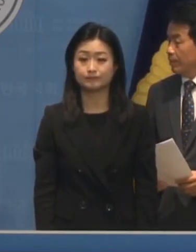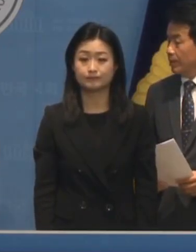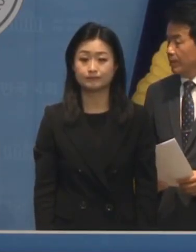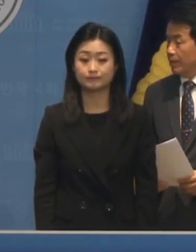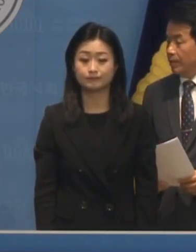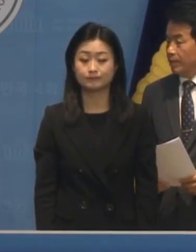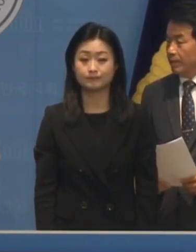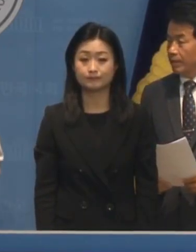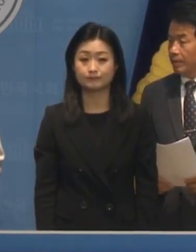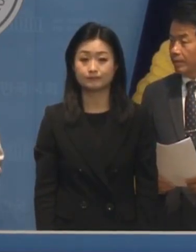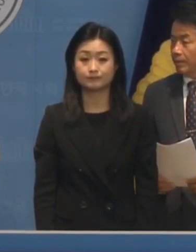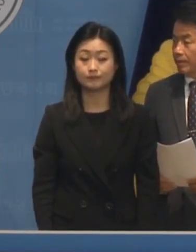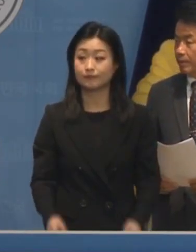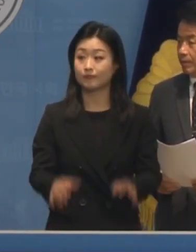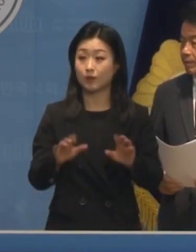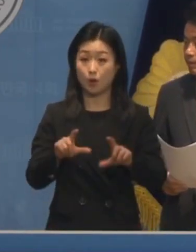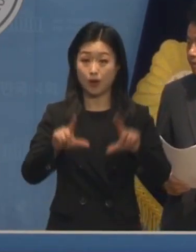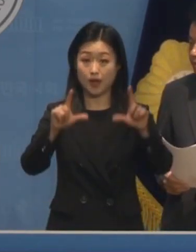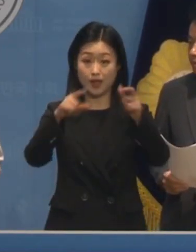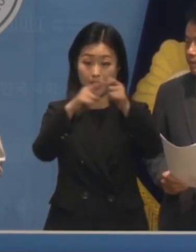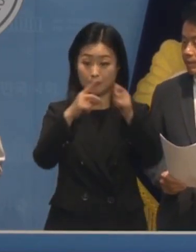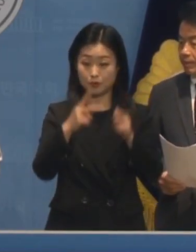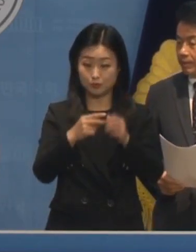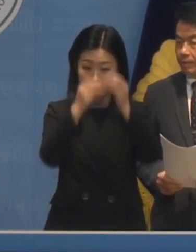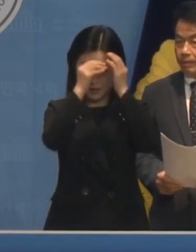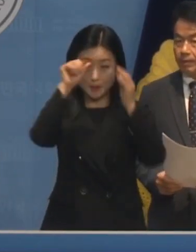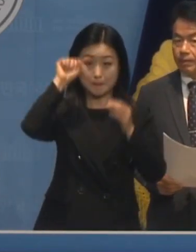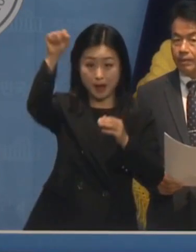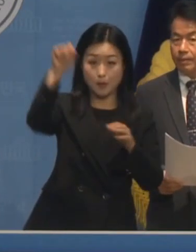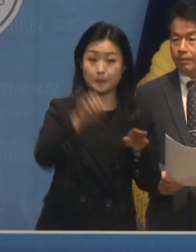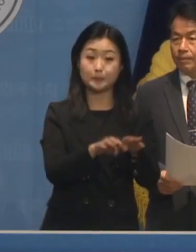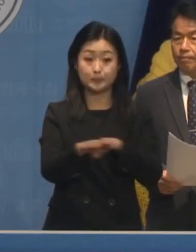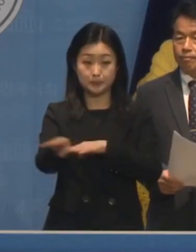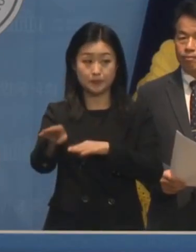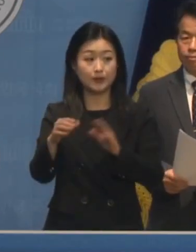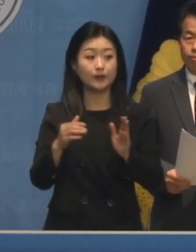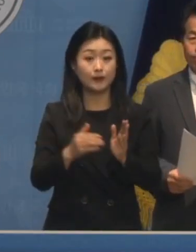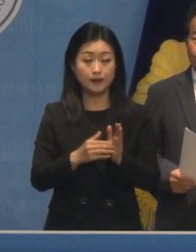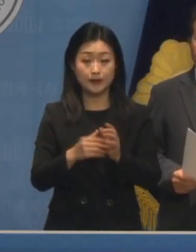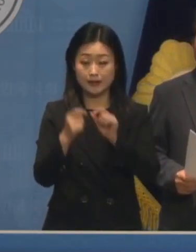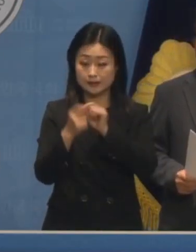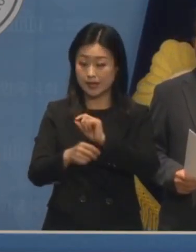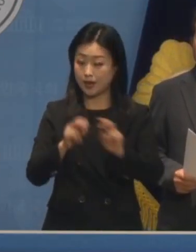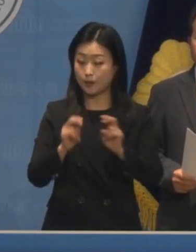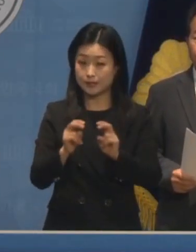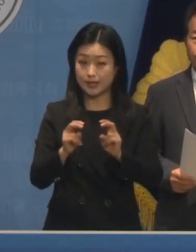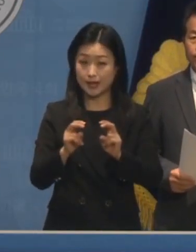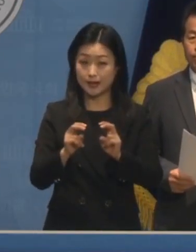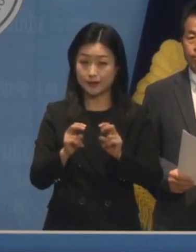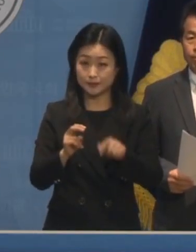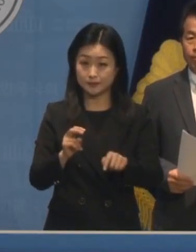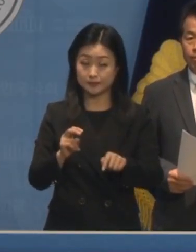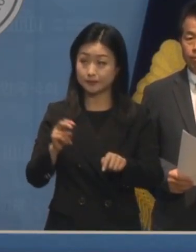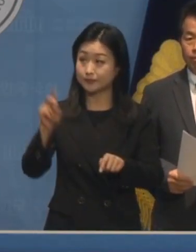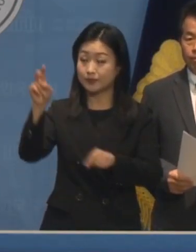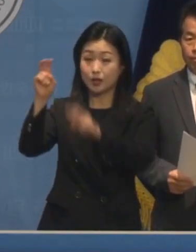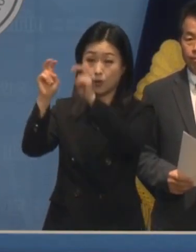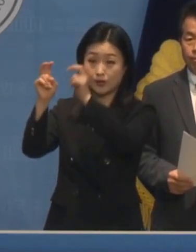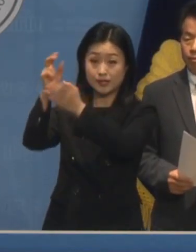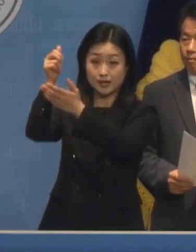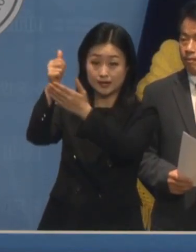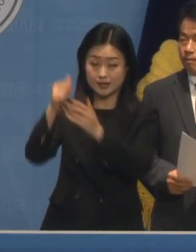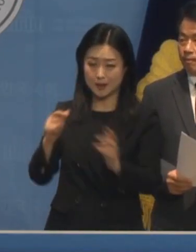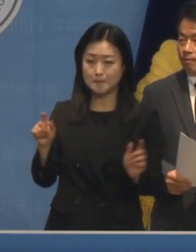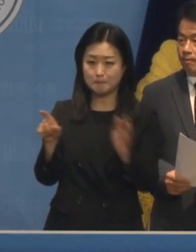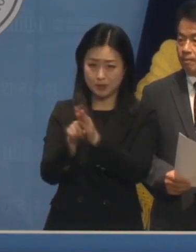감사합니다네 올해 차례 파업투쟁을 전개했고 어 자회사 사측의 약속을 믿고